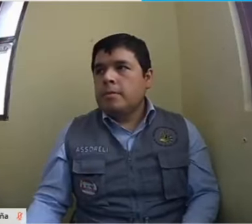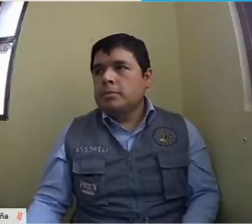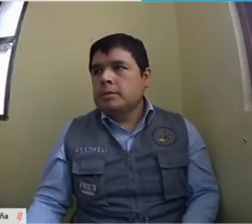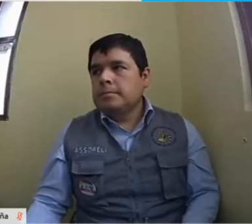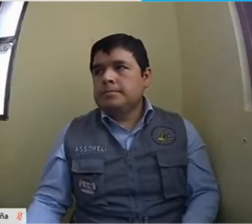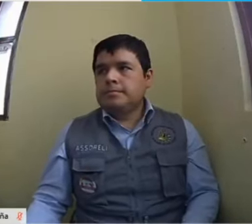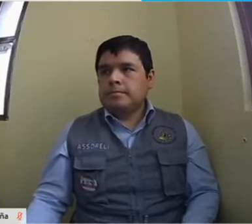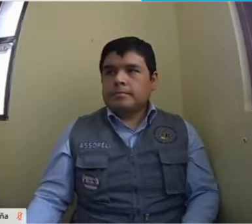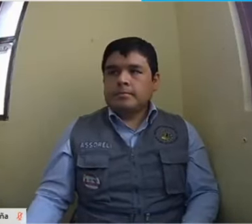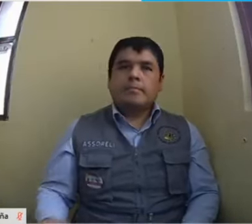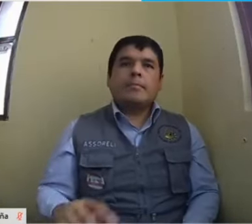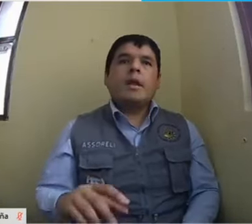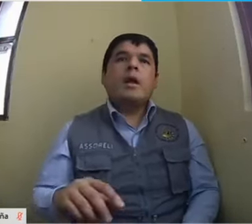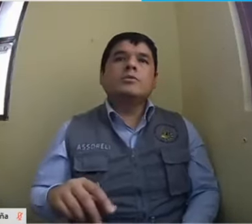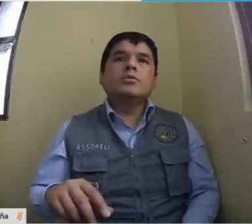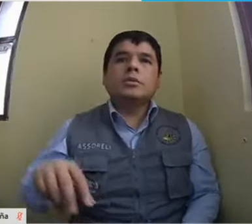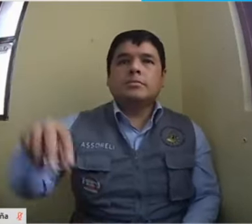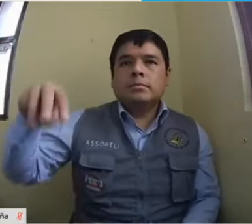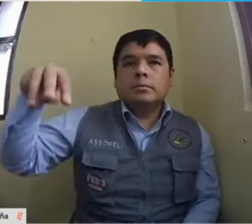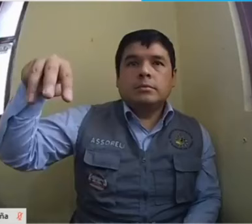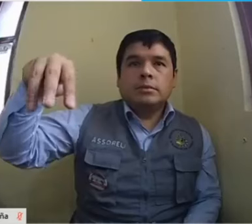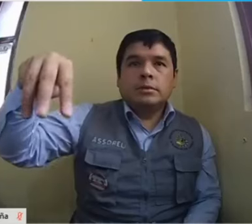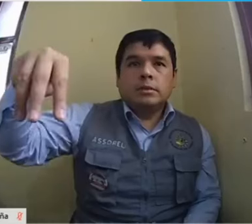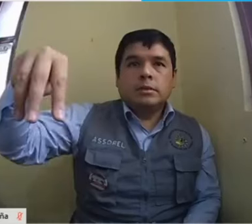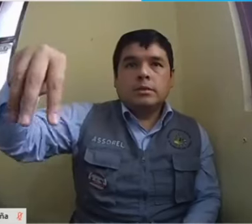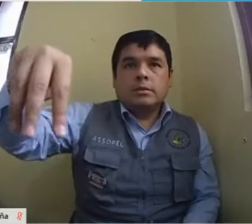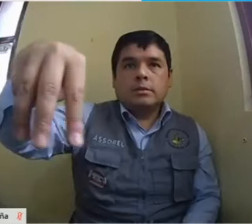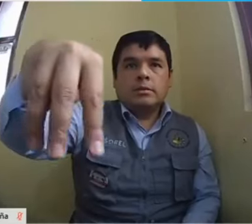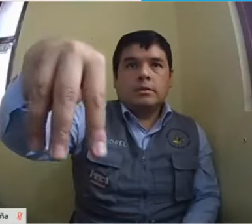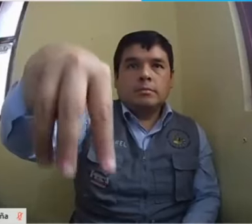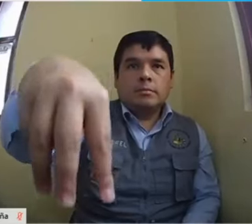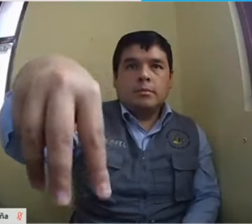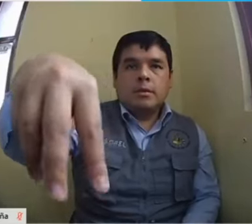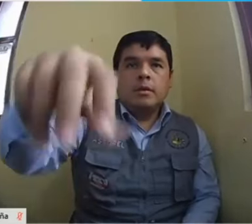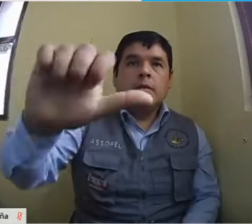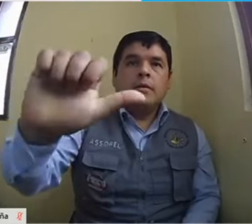ver algunas señas de personas de la familia.